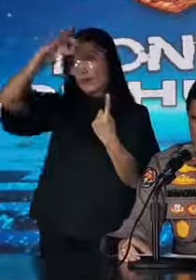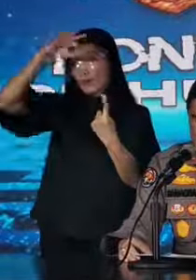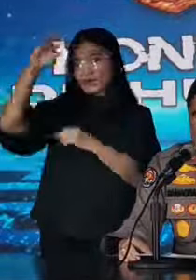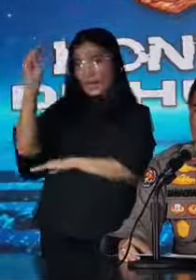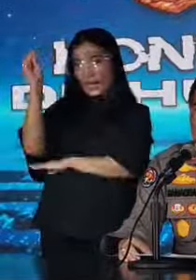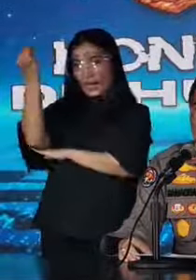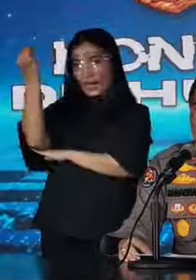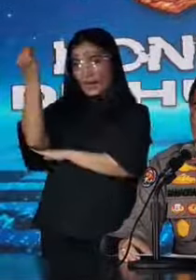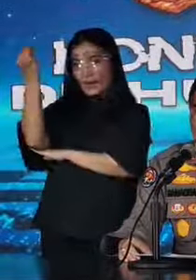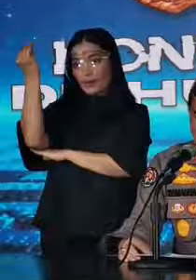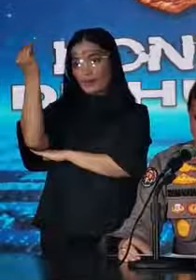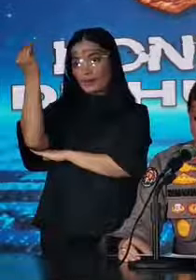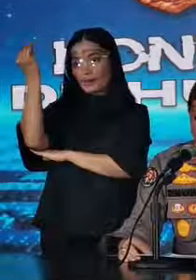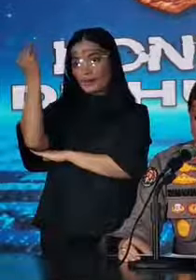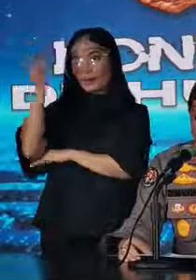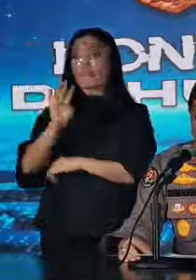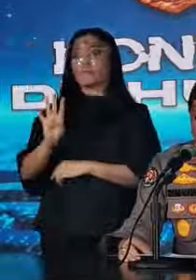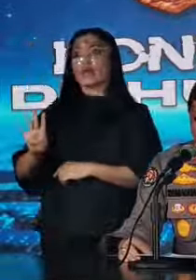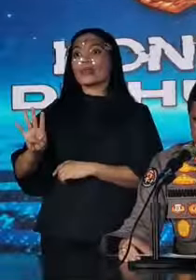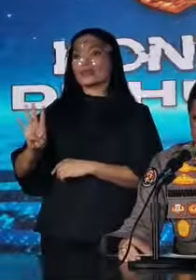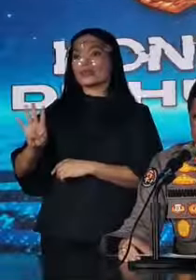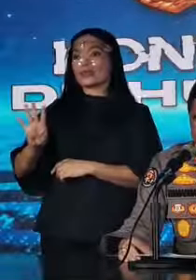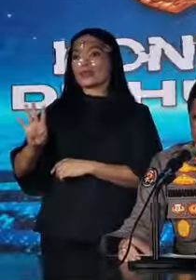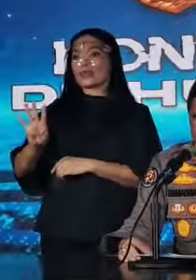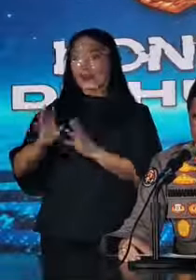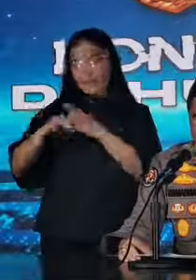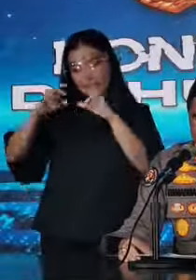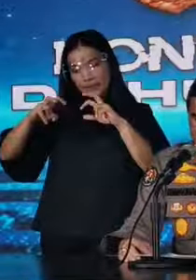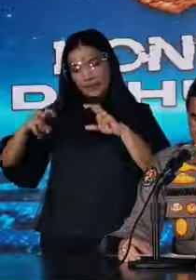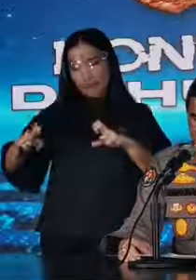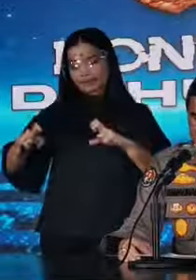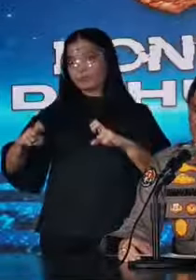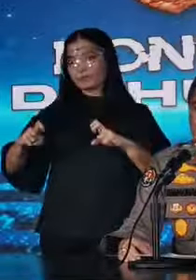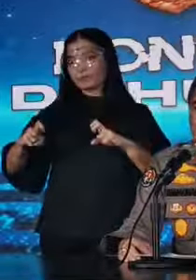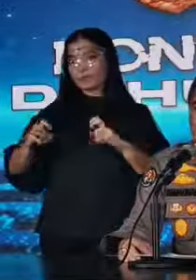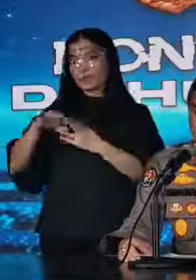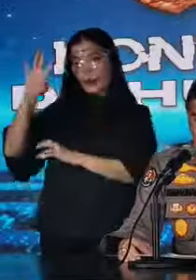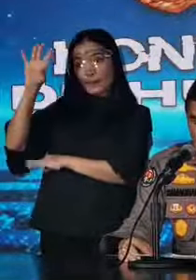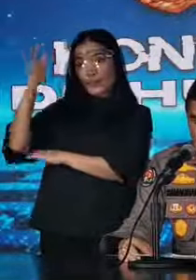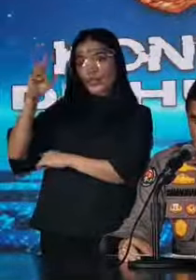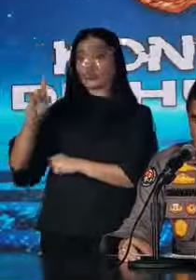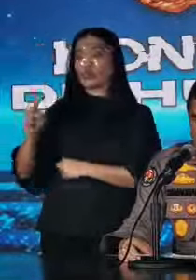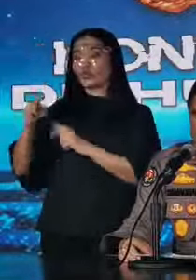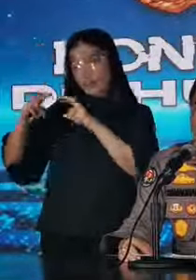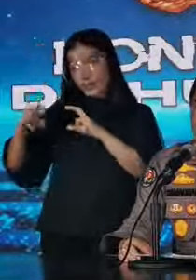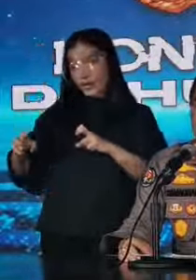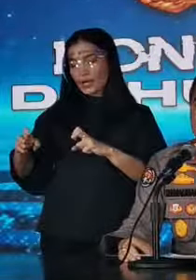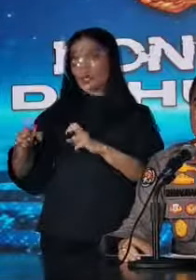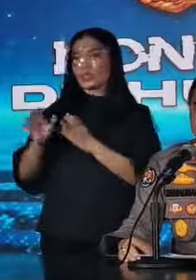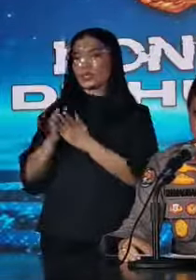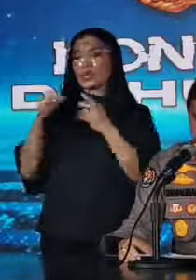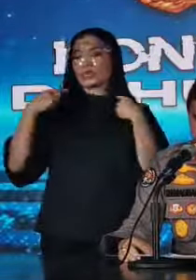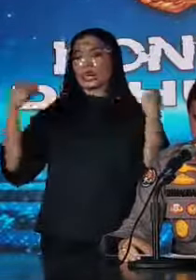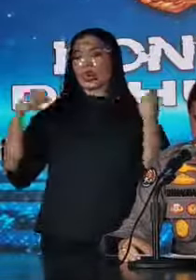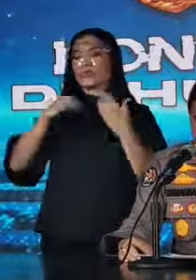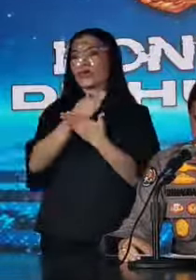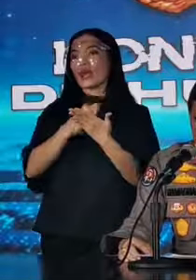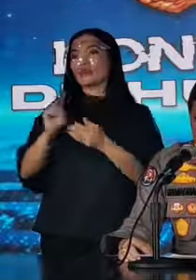Metro Jaya sebanyak 4 penyidikan, Banten 1 dan Jawa Tengah